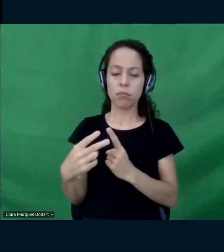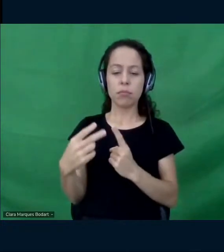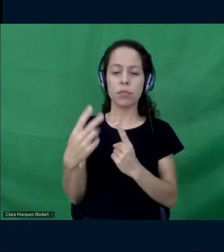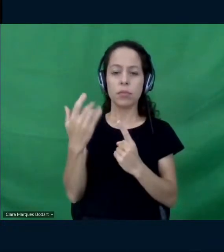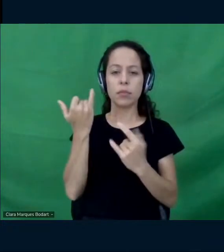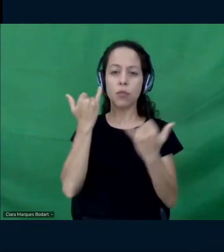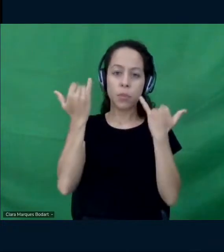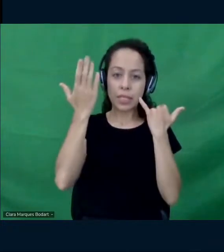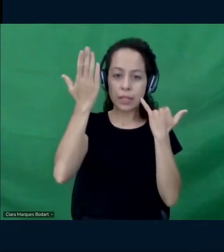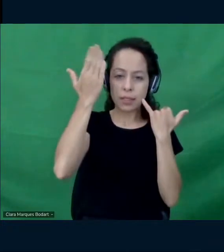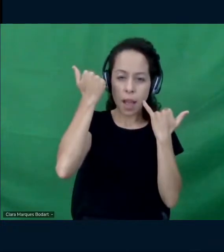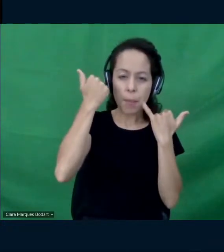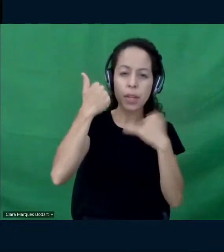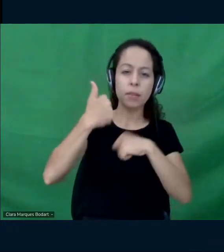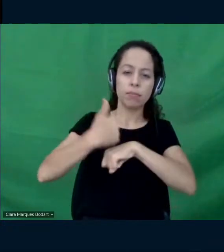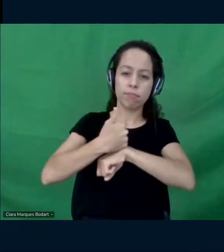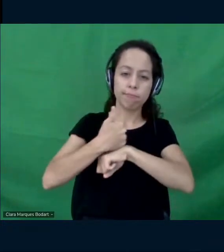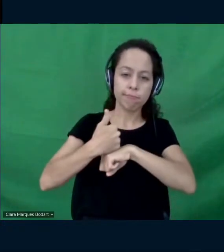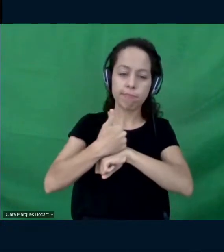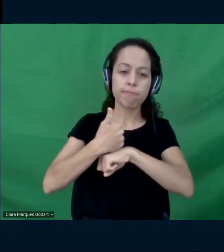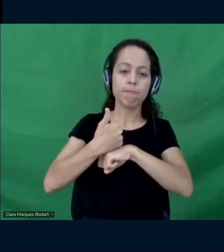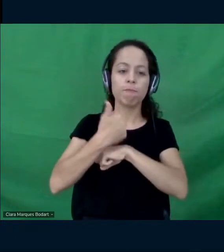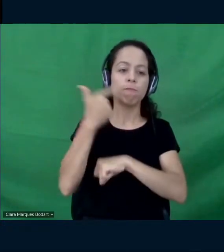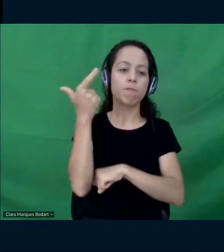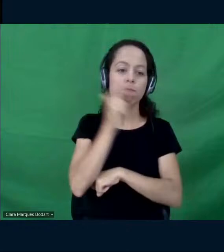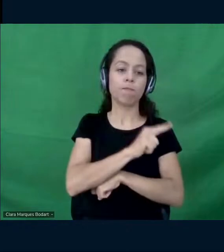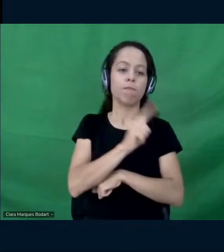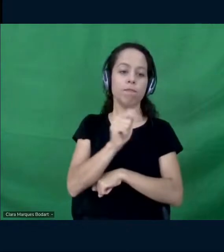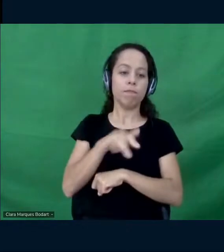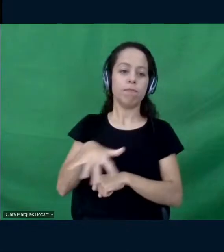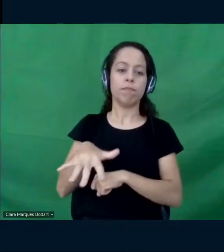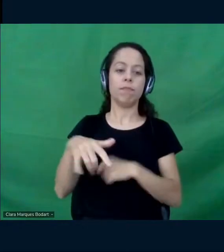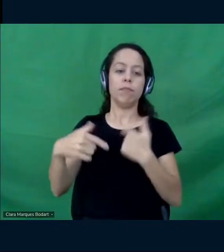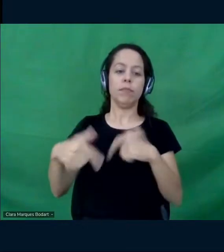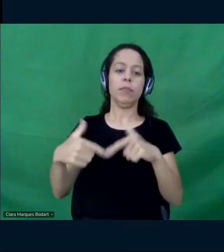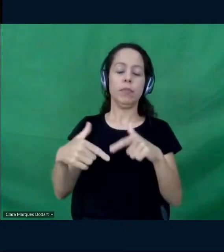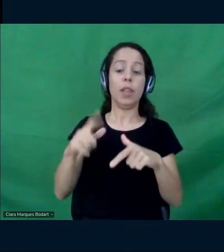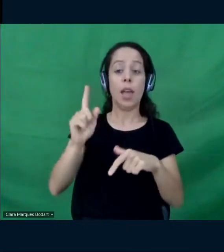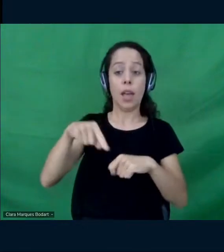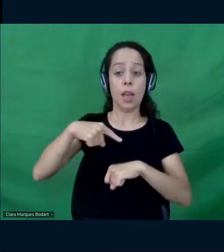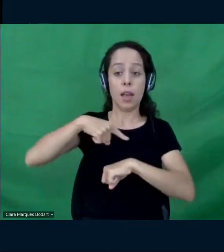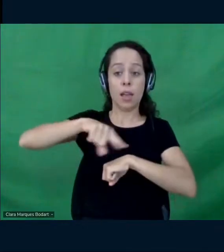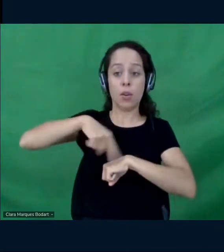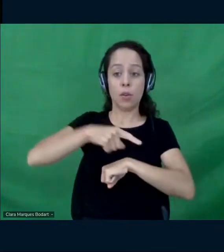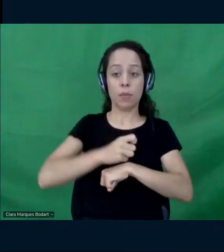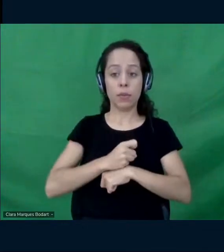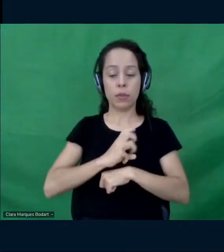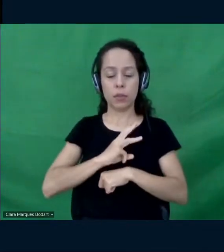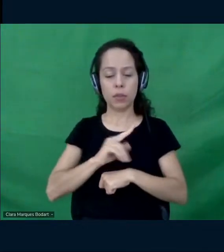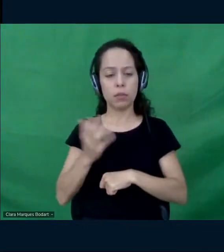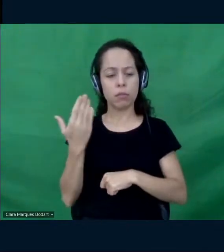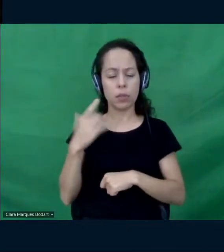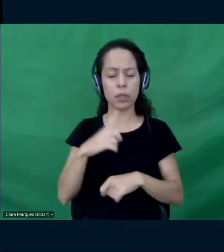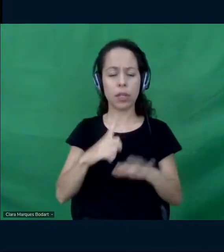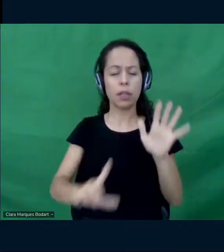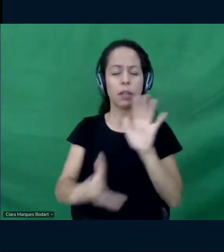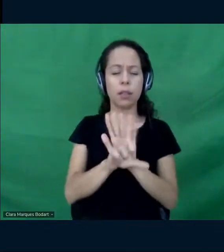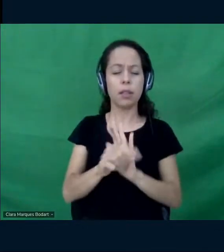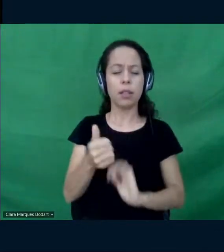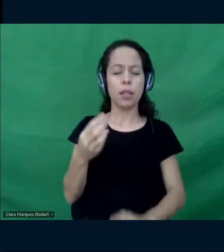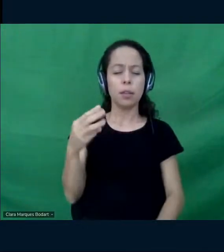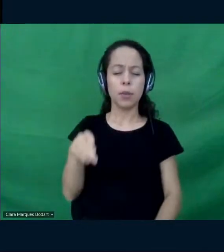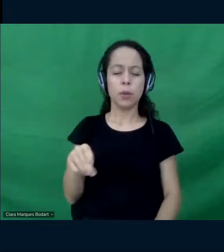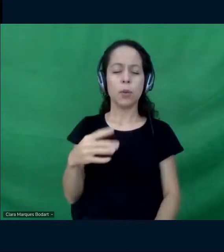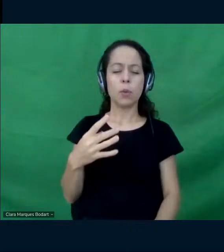reconhecimento de saberes, de habilidades obtidas no espaço do trabalho como carga horária do ensino médio, isso já estava na Lei 13.415. a